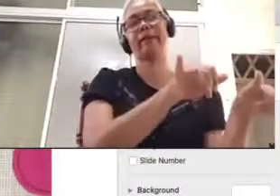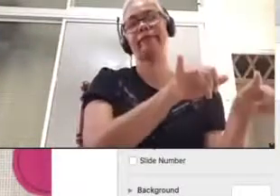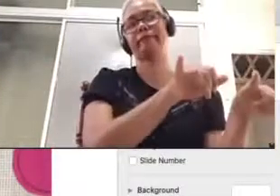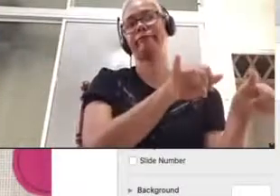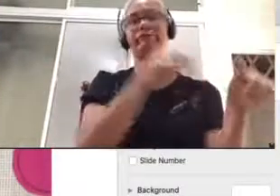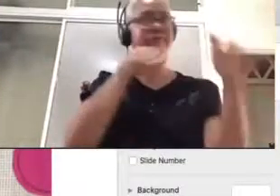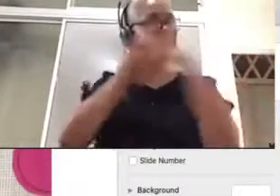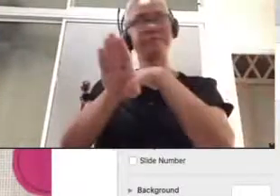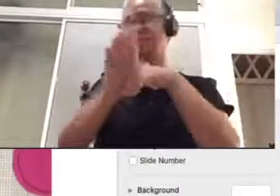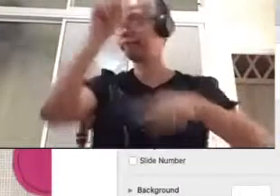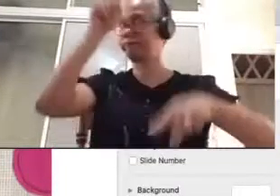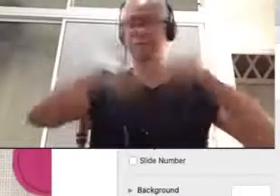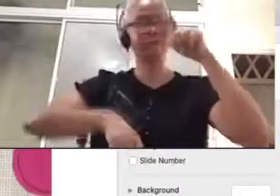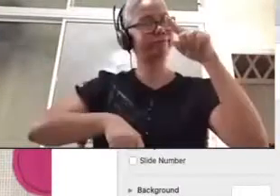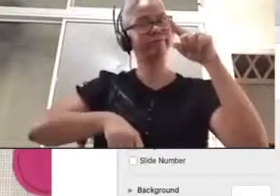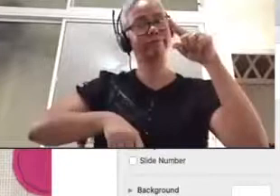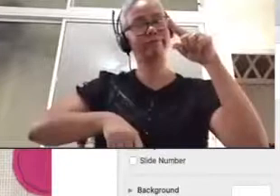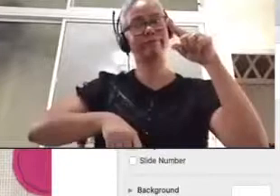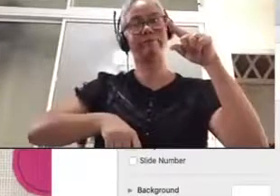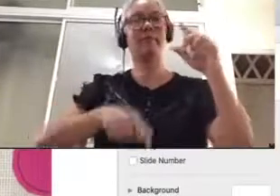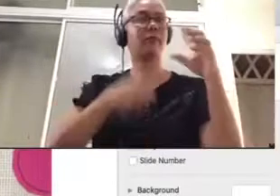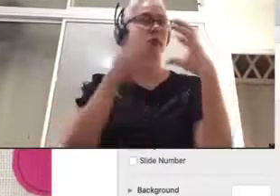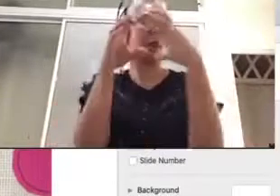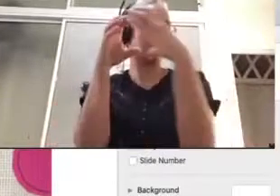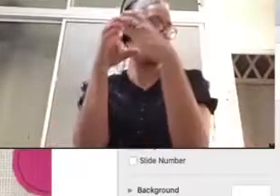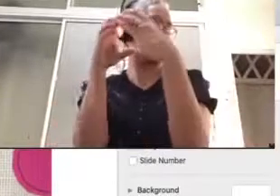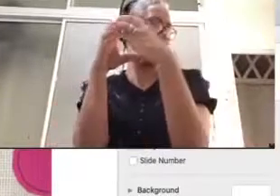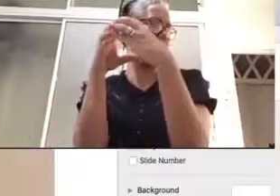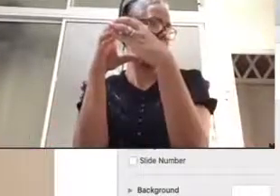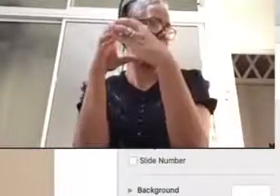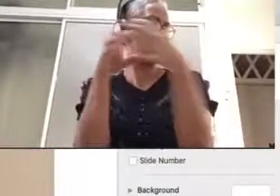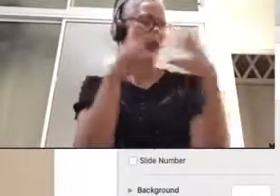No, no es redondo como